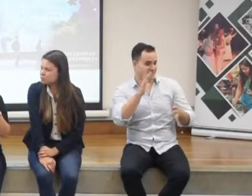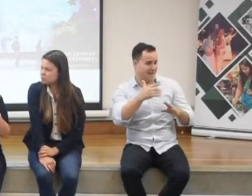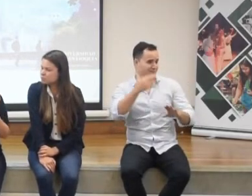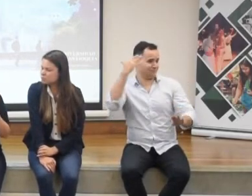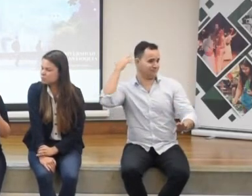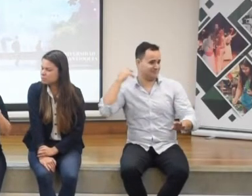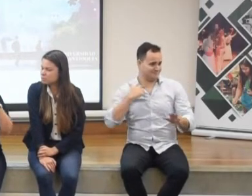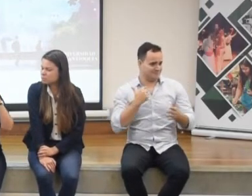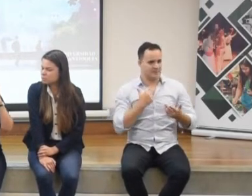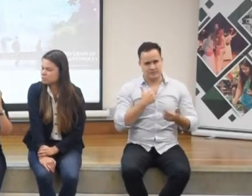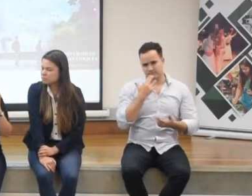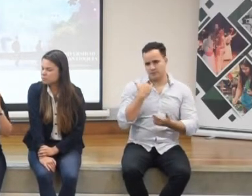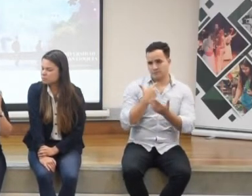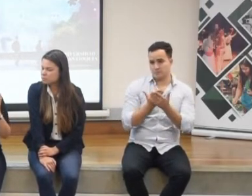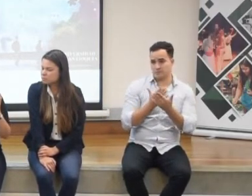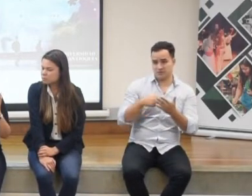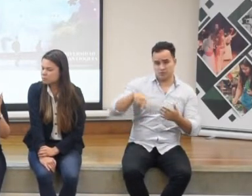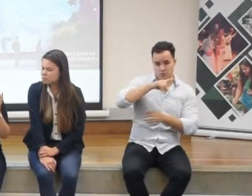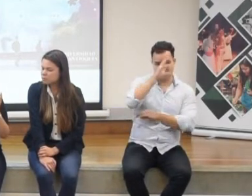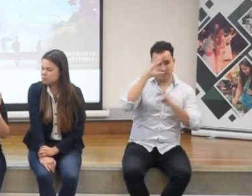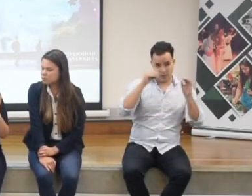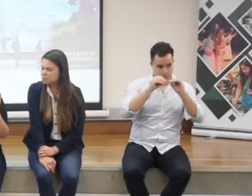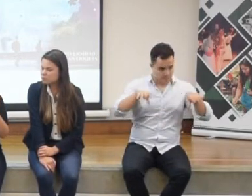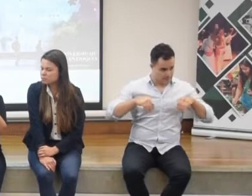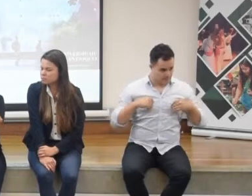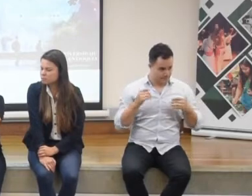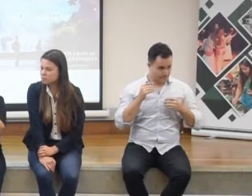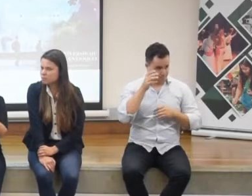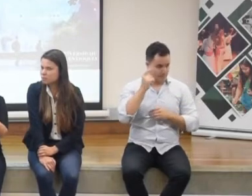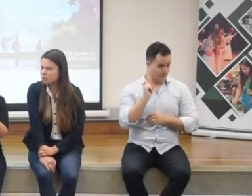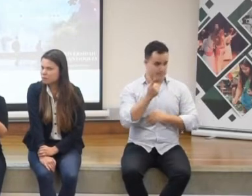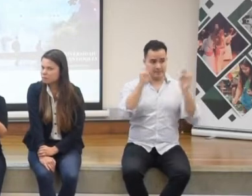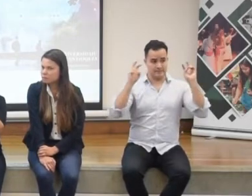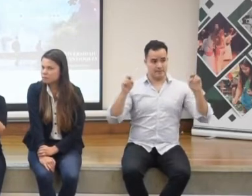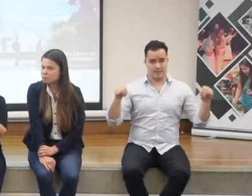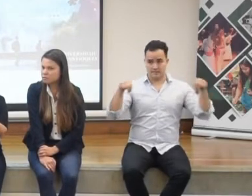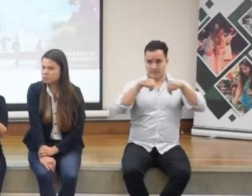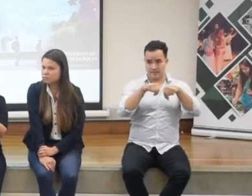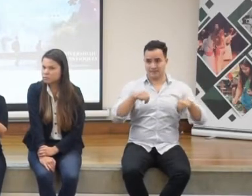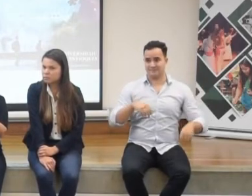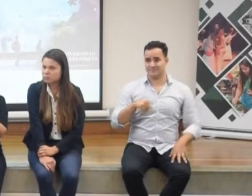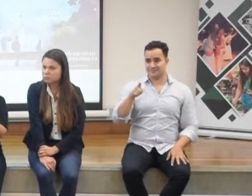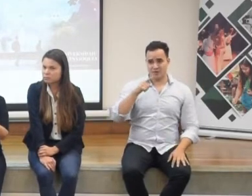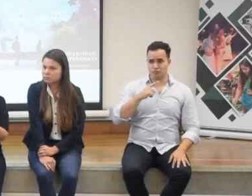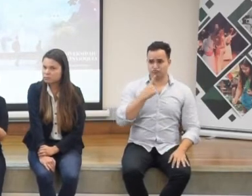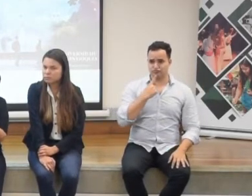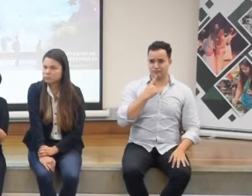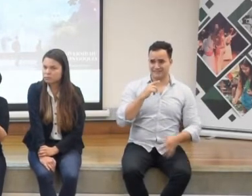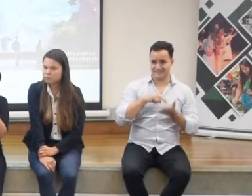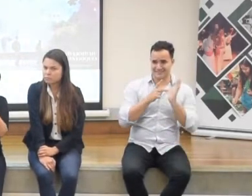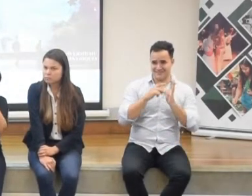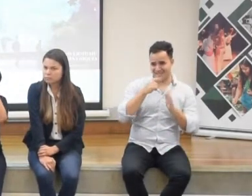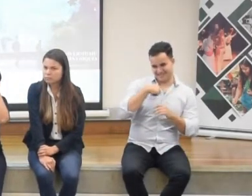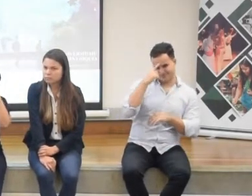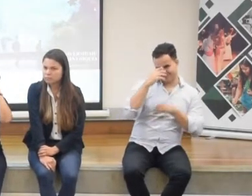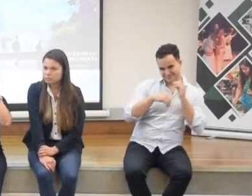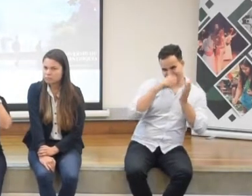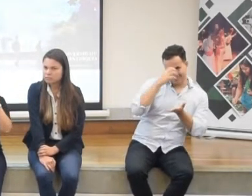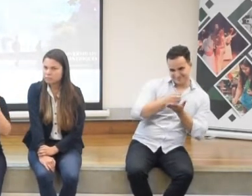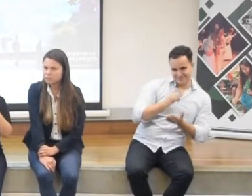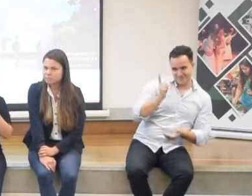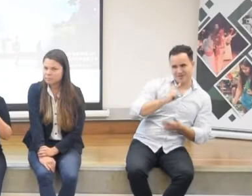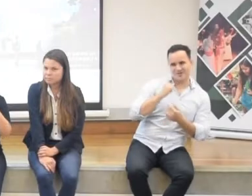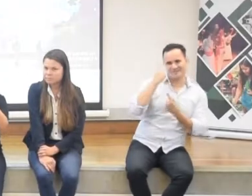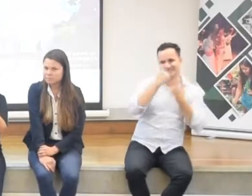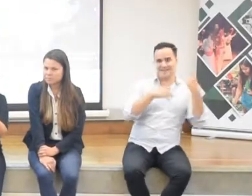para iniciar sea equidad? Cami me hizo puchero que no, o está puchero de que está